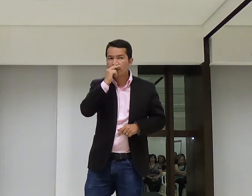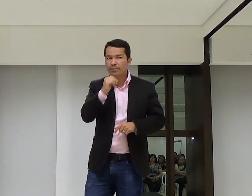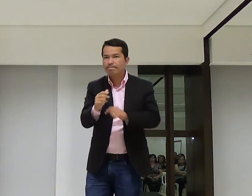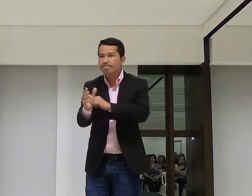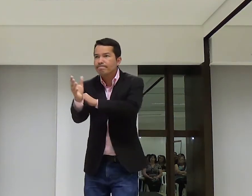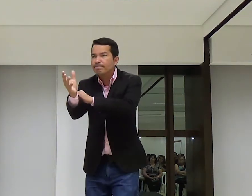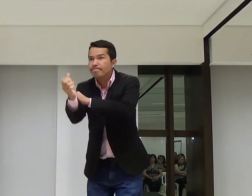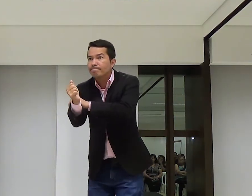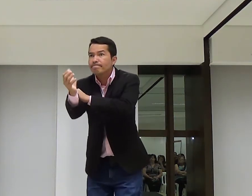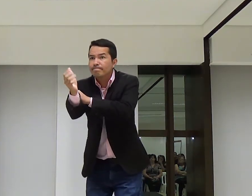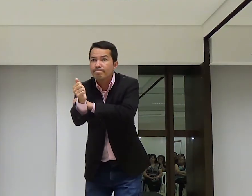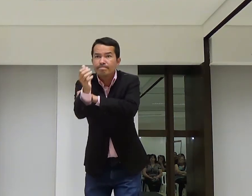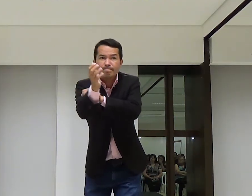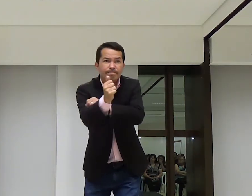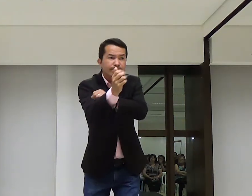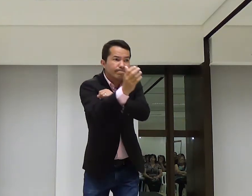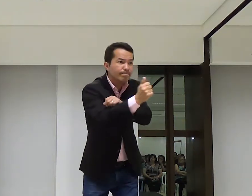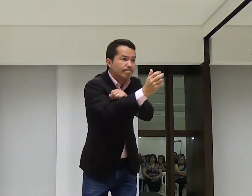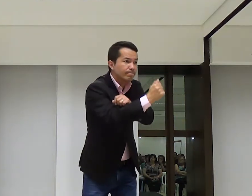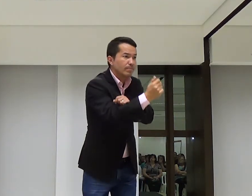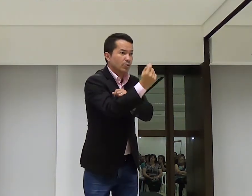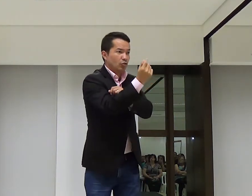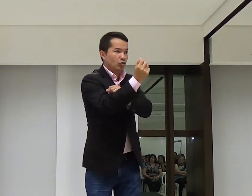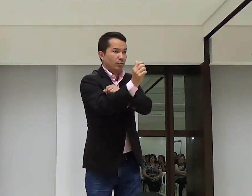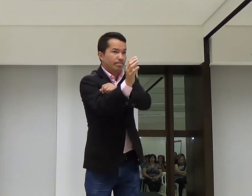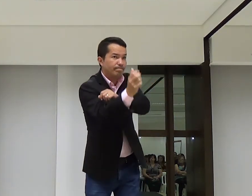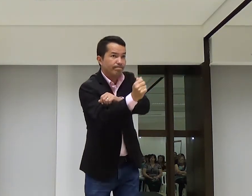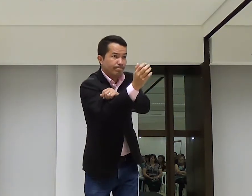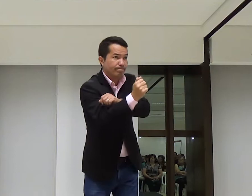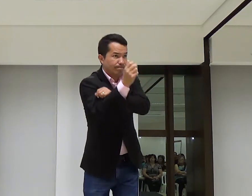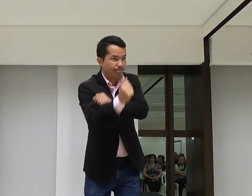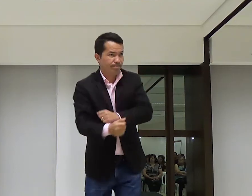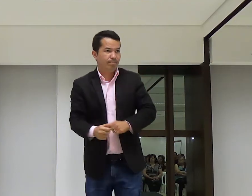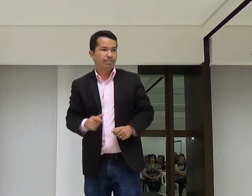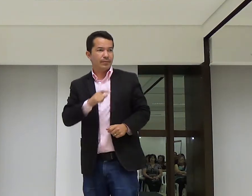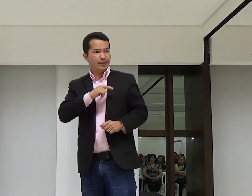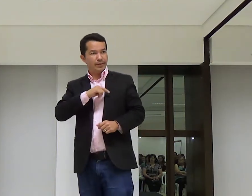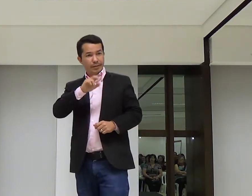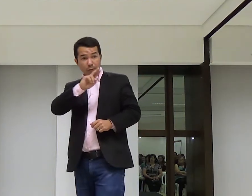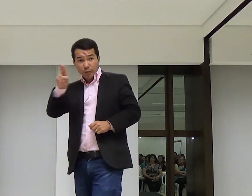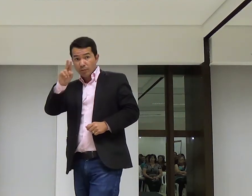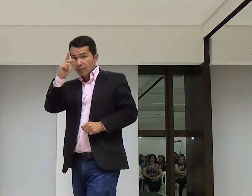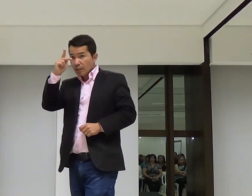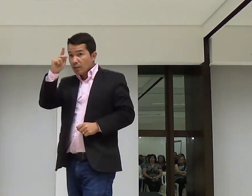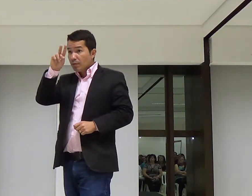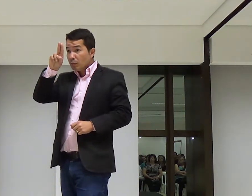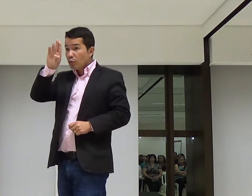seu imposto. Ele, então, era um cobrador de impostos.